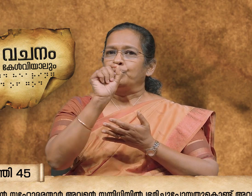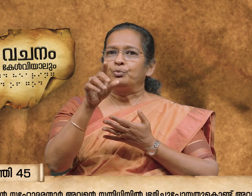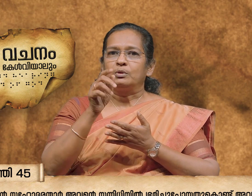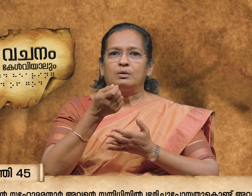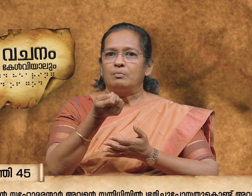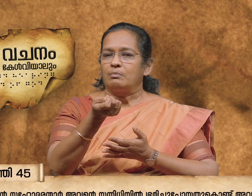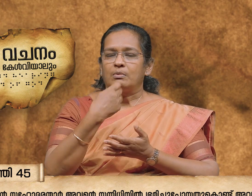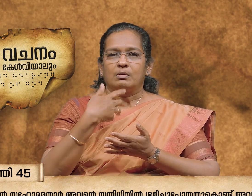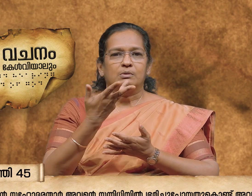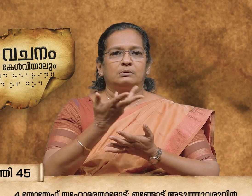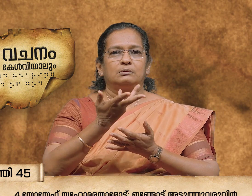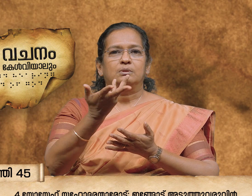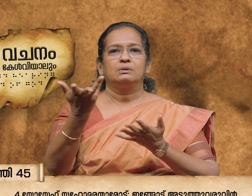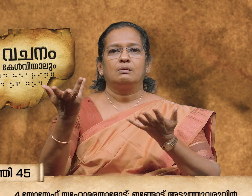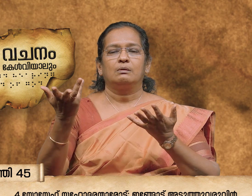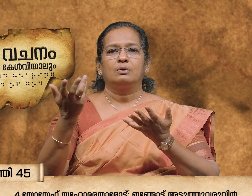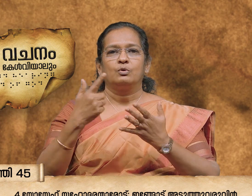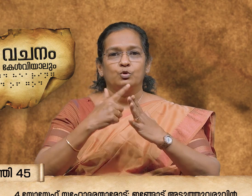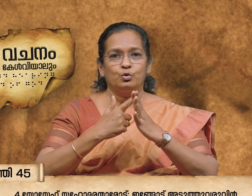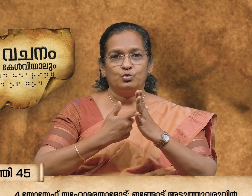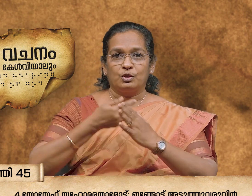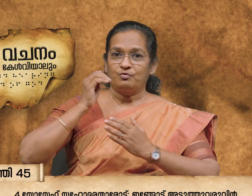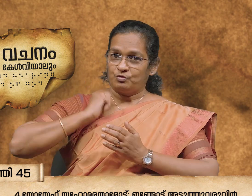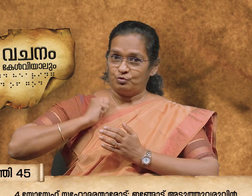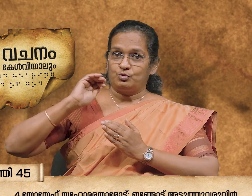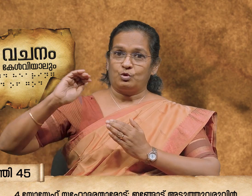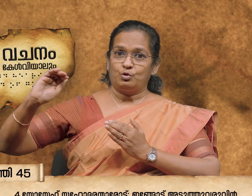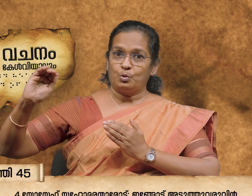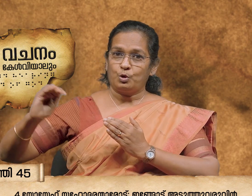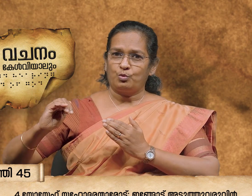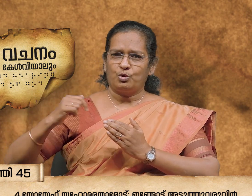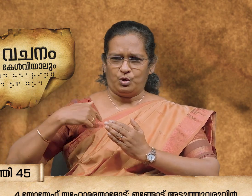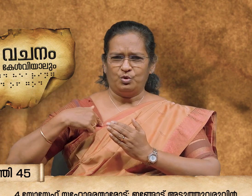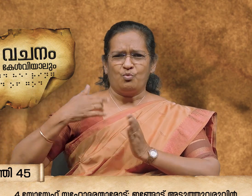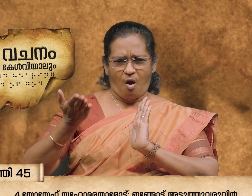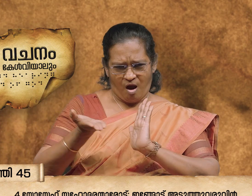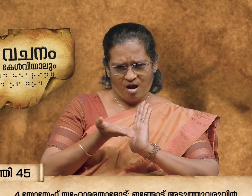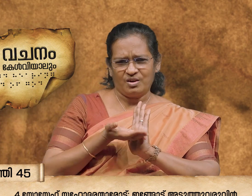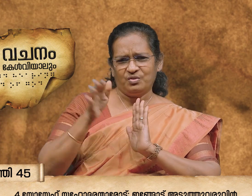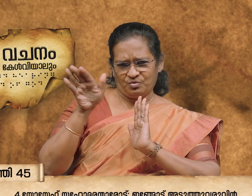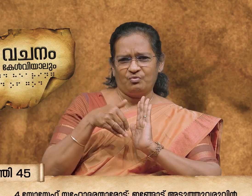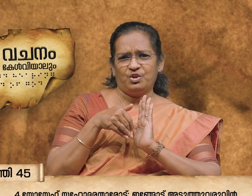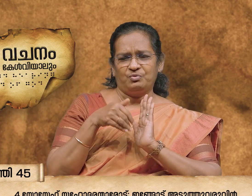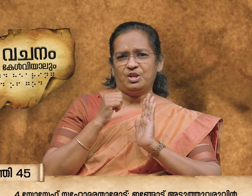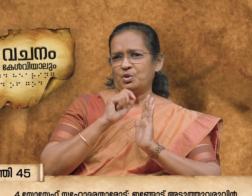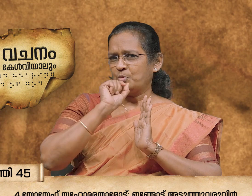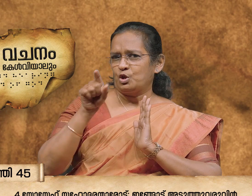കഴിഞ്ഞില്ല. യോസഫ് സഹോദരന്മാരോട്, ഇങ്ങോട്ടടുത്തു വരുവീൻ എന്ന് പറഞ്ഞു. അവർ അടുത്തു